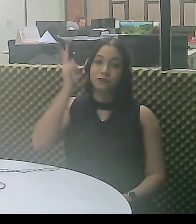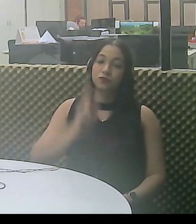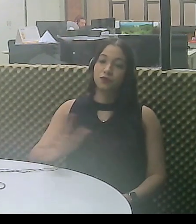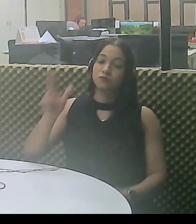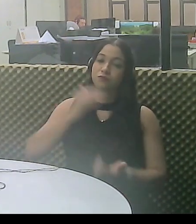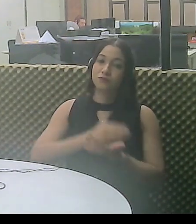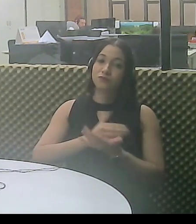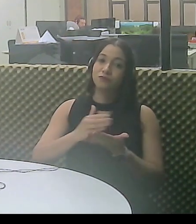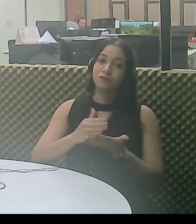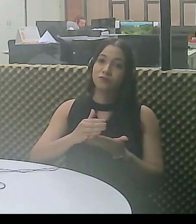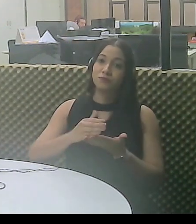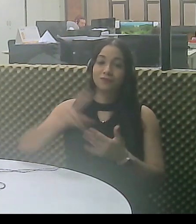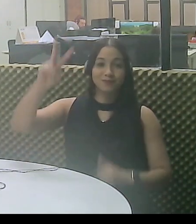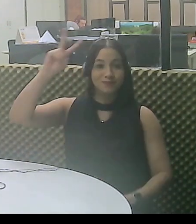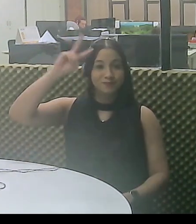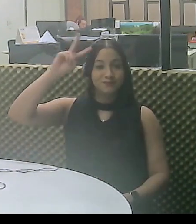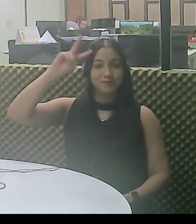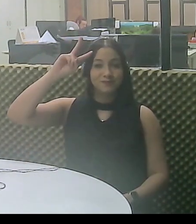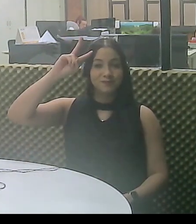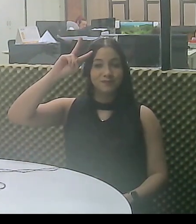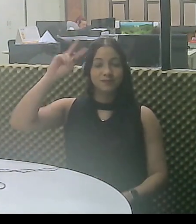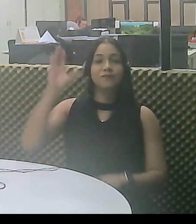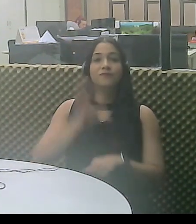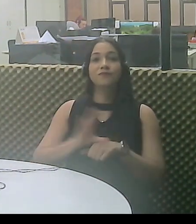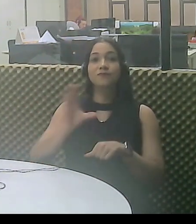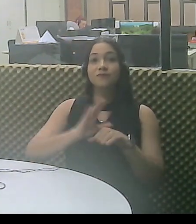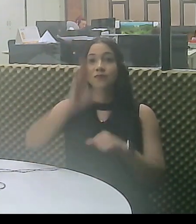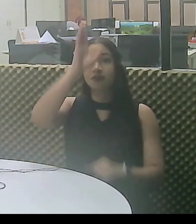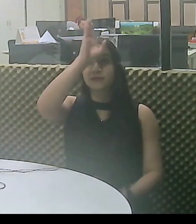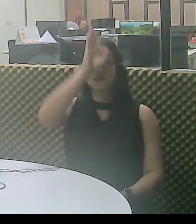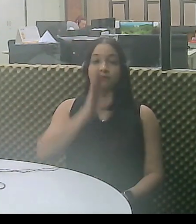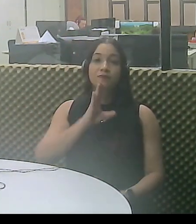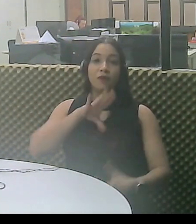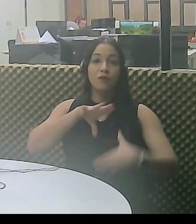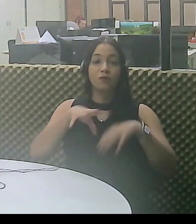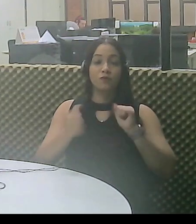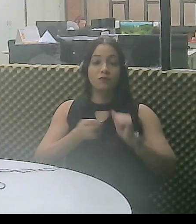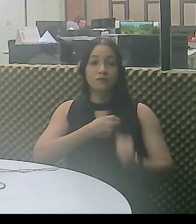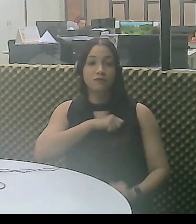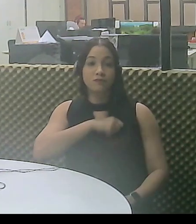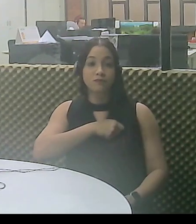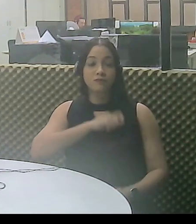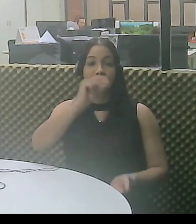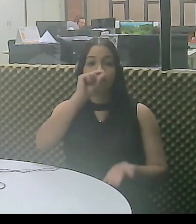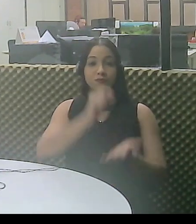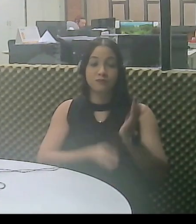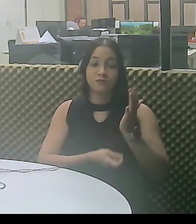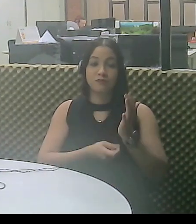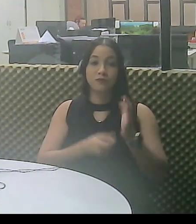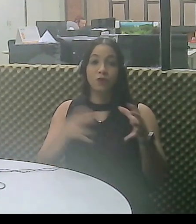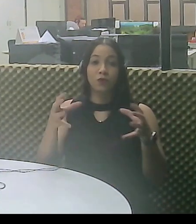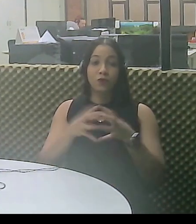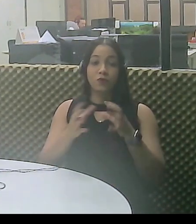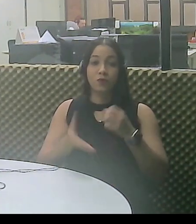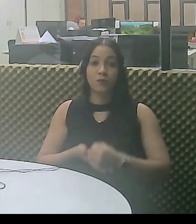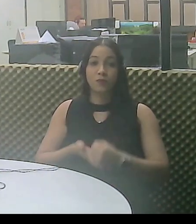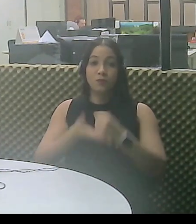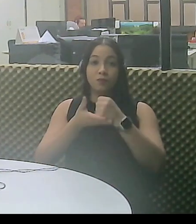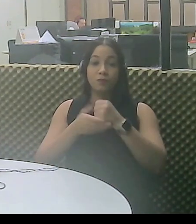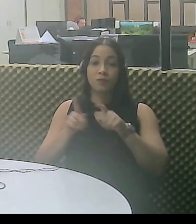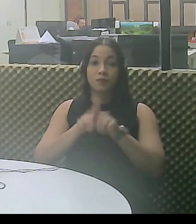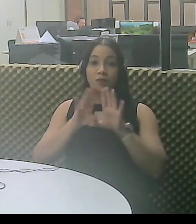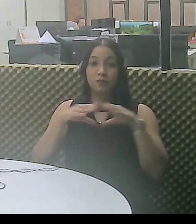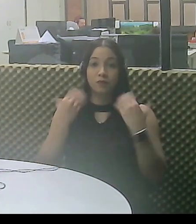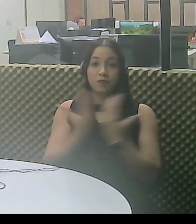iniciou nesta segunda-feira a capacitação gratuita formação de agente de contratação equipe de apoio e